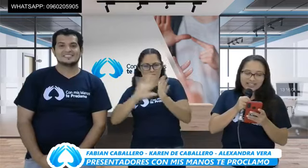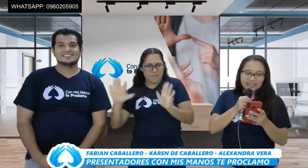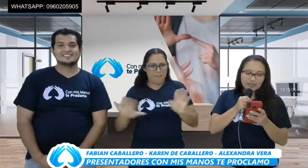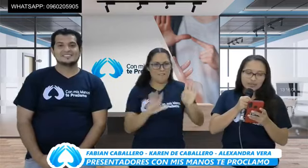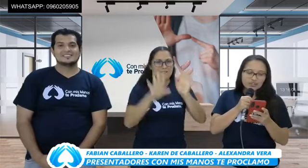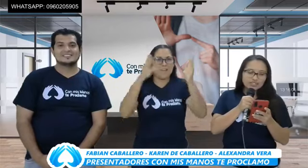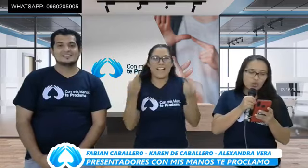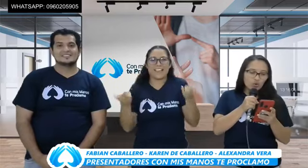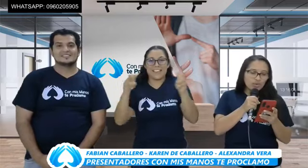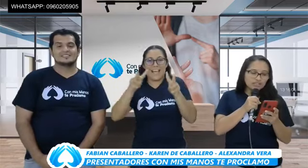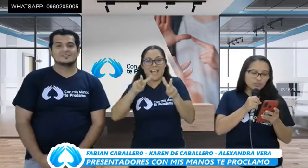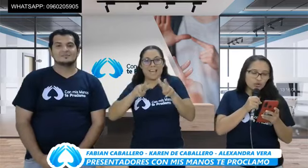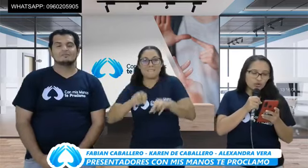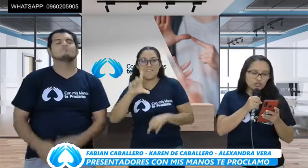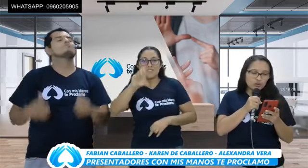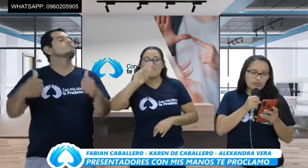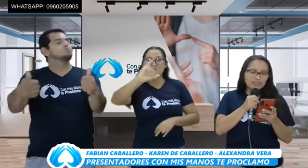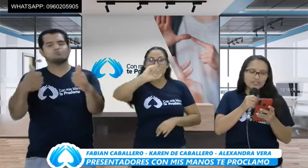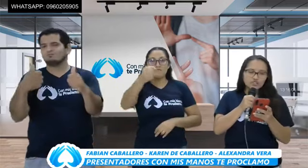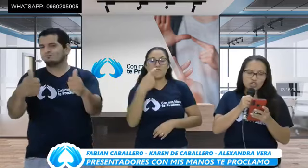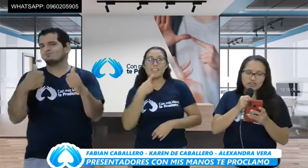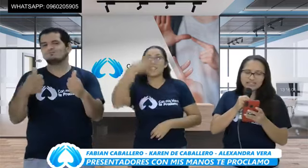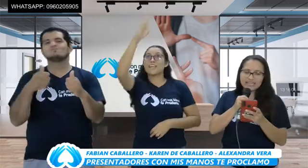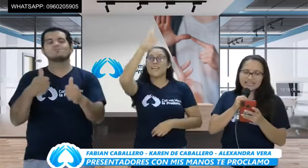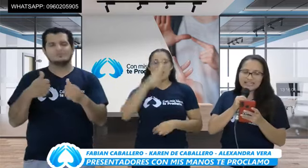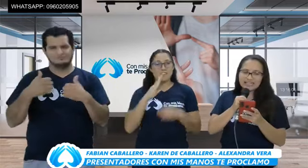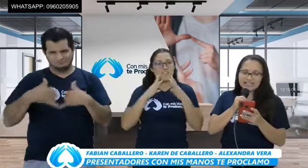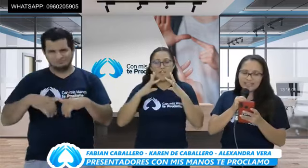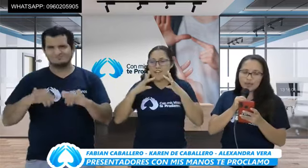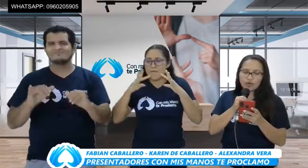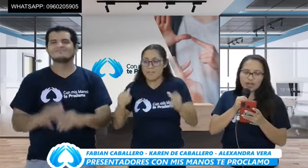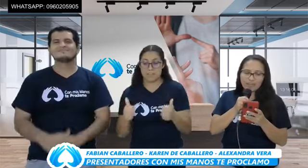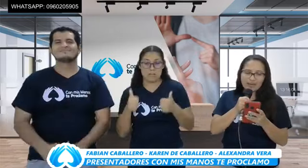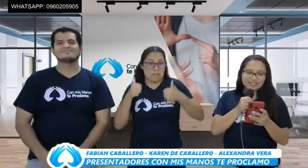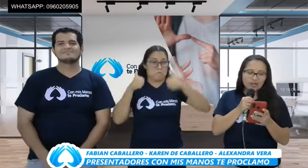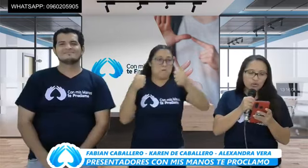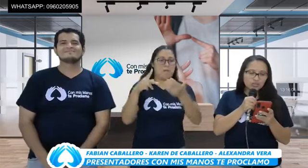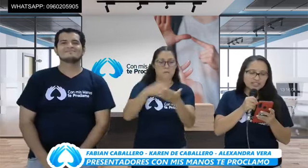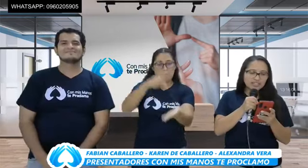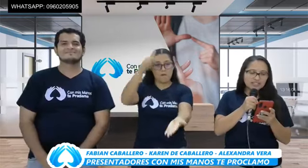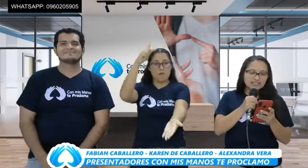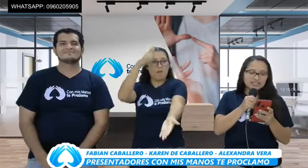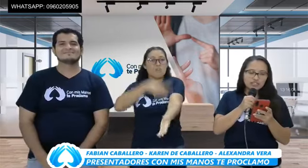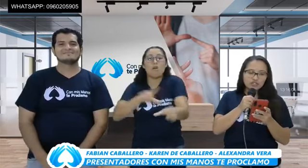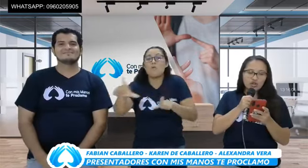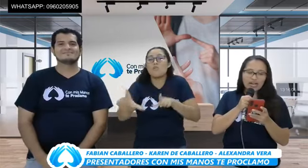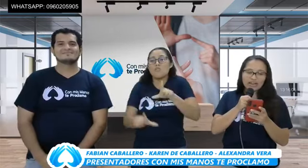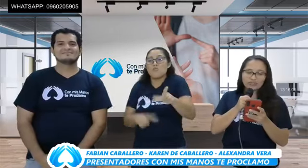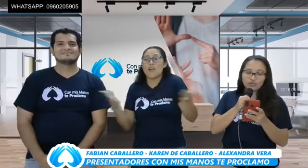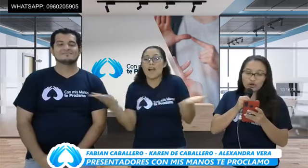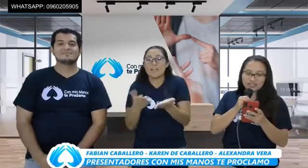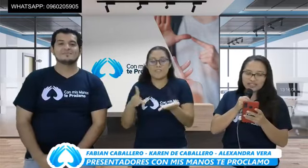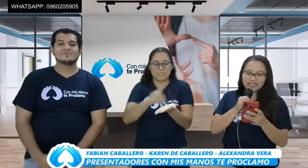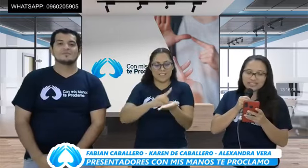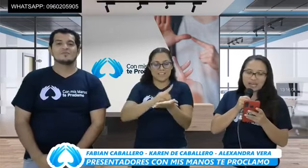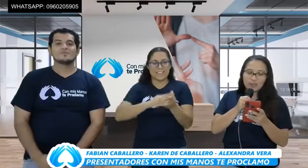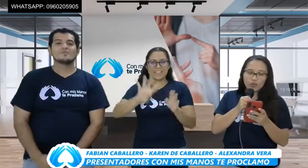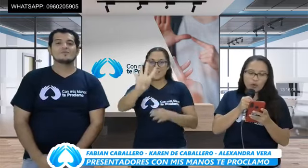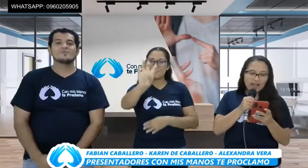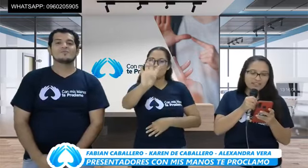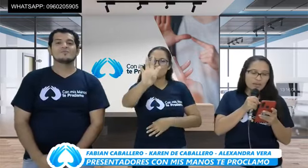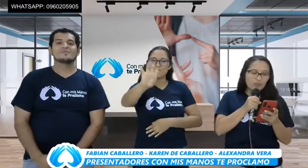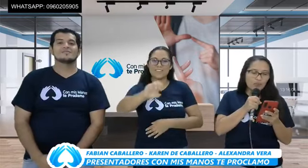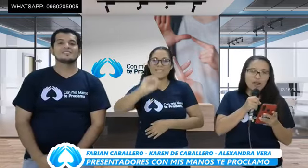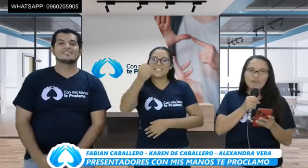programa. También nos dice Luis Morocho, bendiciones, excelente programa. Saludos desde el Distrito 14,